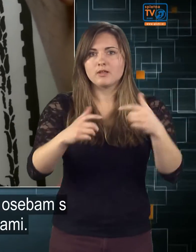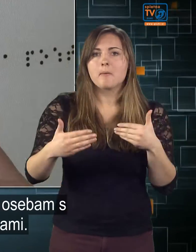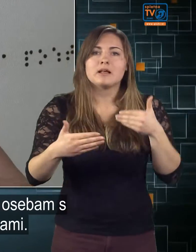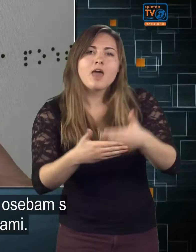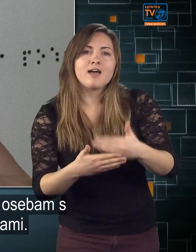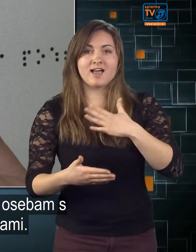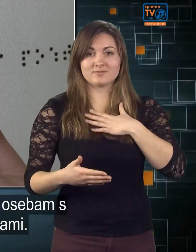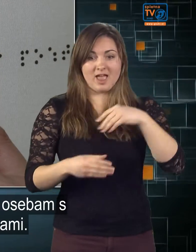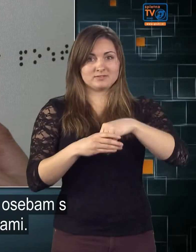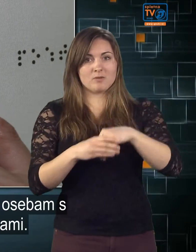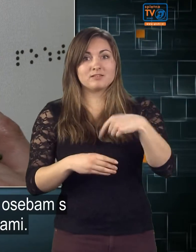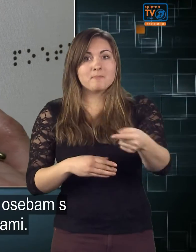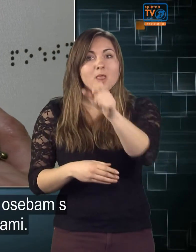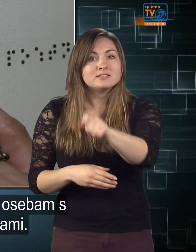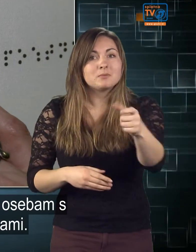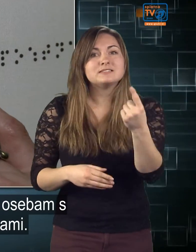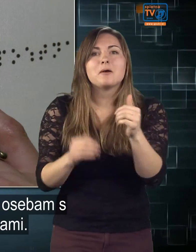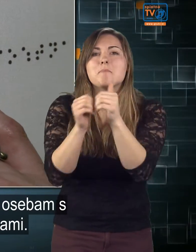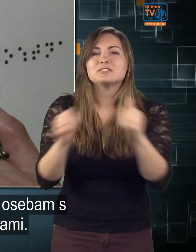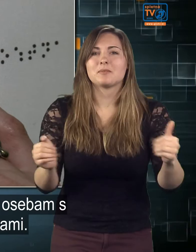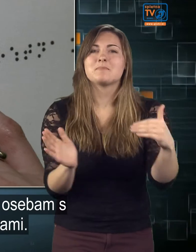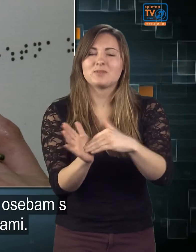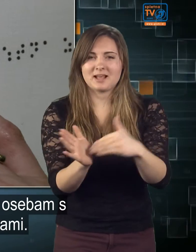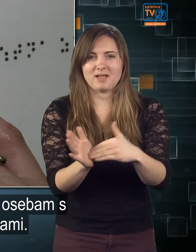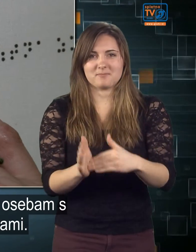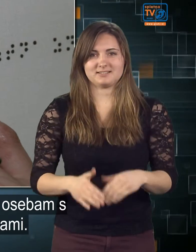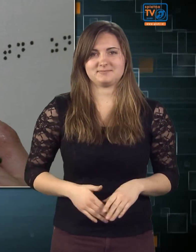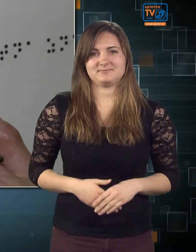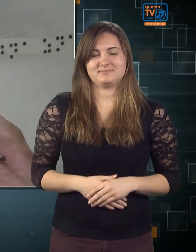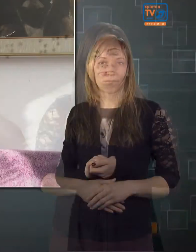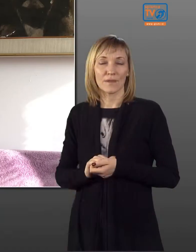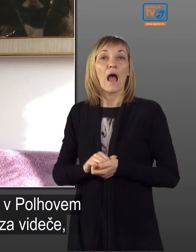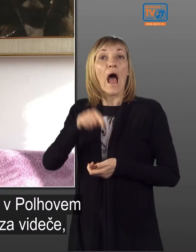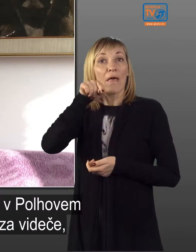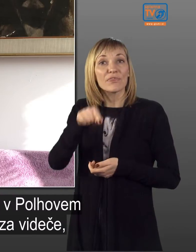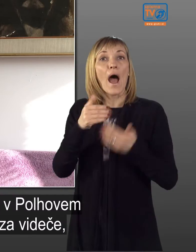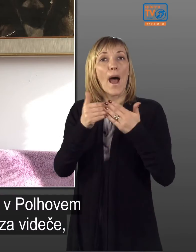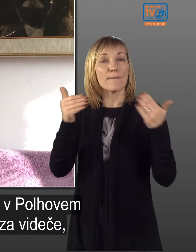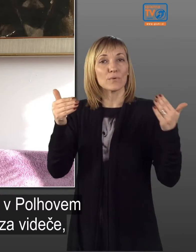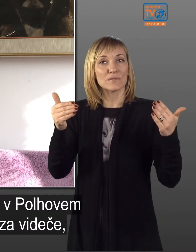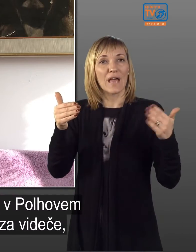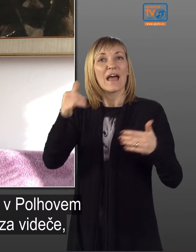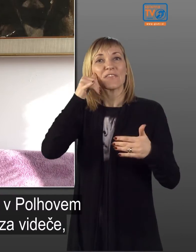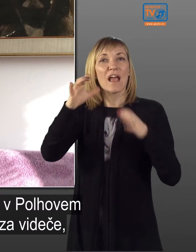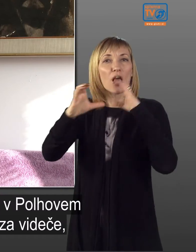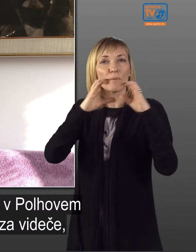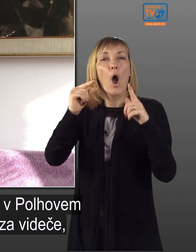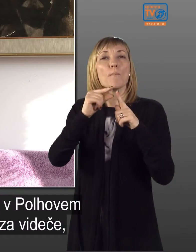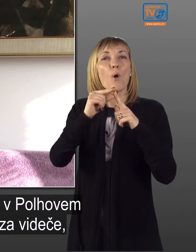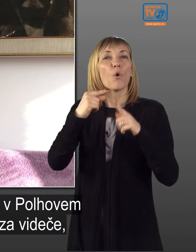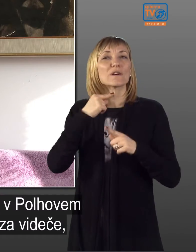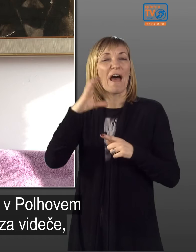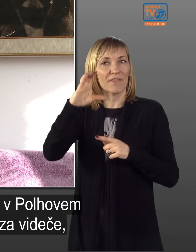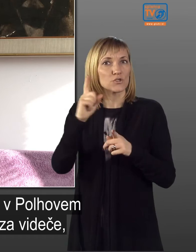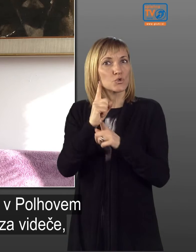institucij prilagaja svoje vsebine osebam s posebnimi potrebami. Ta muzej telekomunikacije v Polhovem Gradcu je